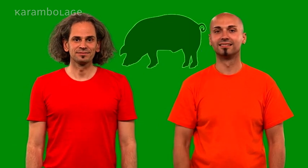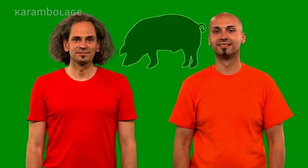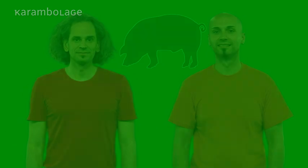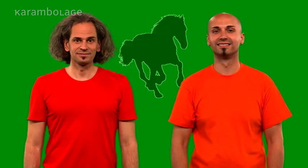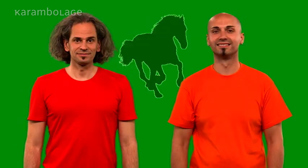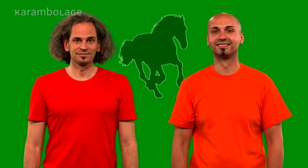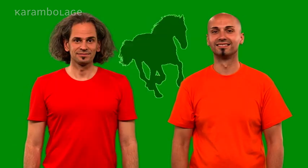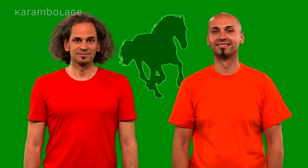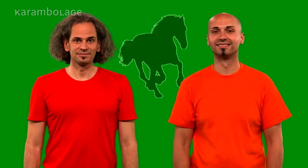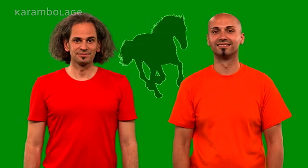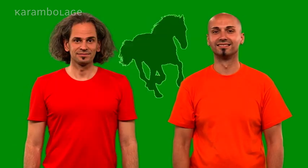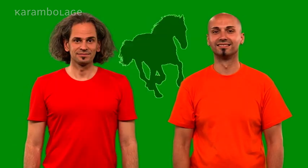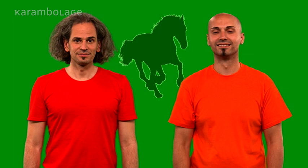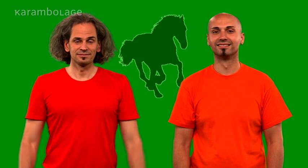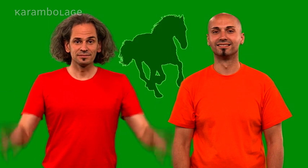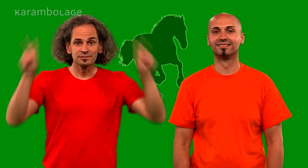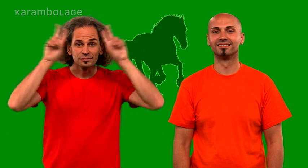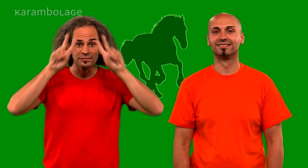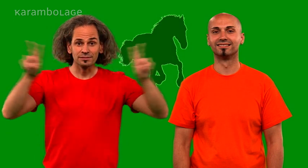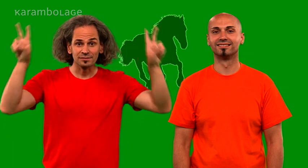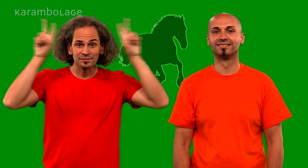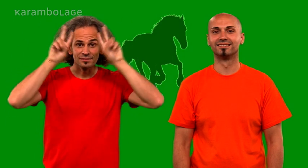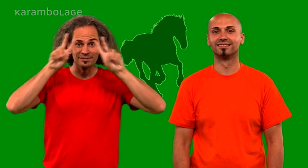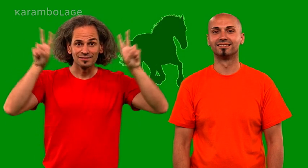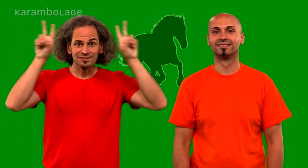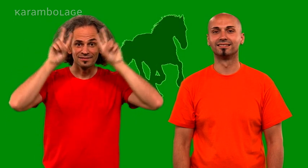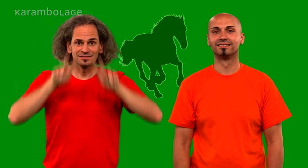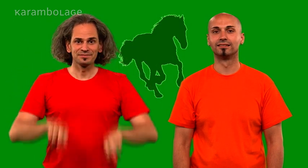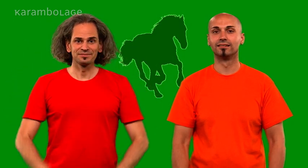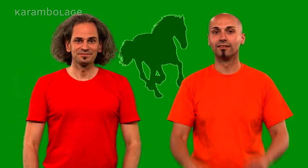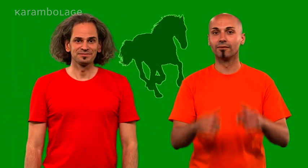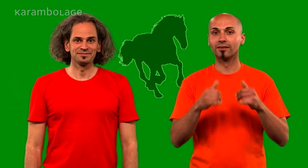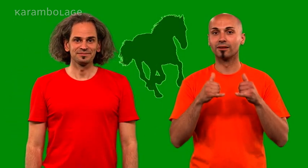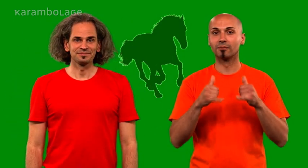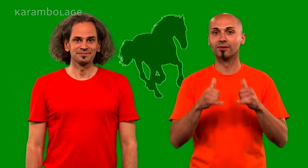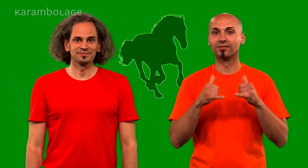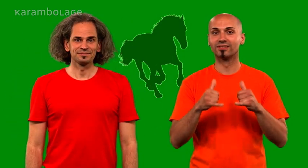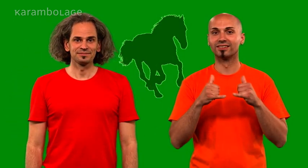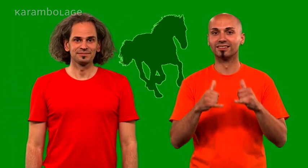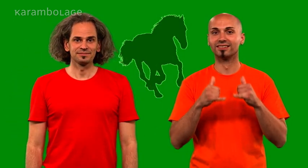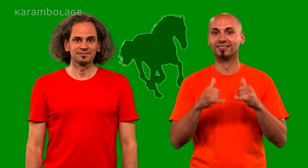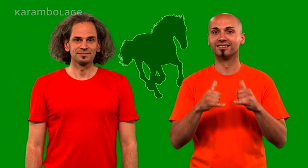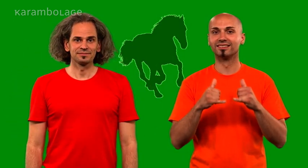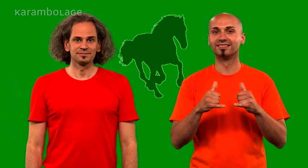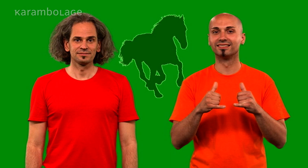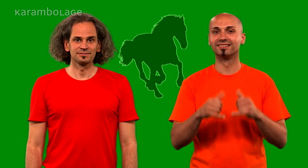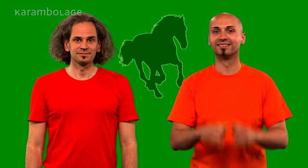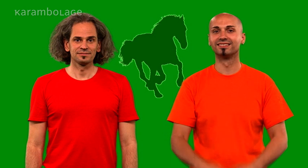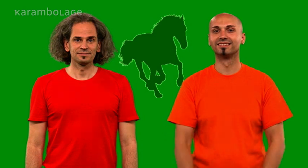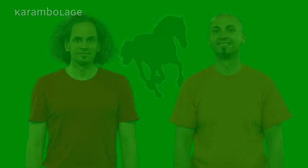Dass das französische Pferd auch an seinen Ohren zu erkennen ist, das deutsche jedoch an seinem Reiter. Dass der